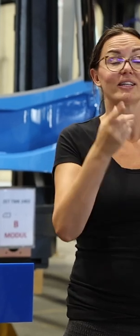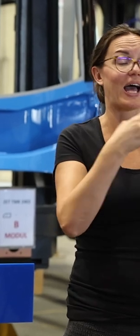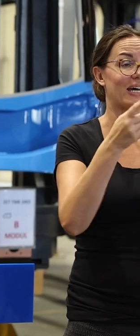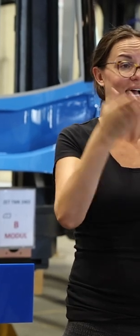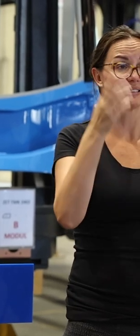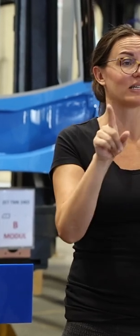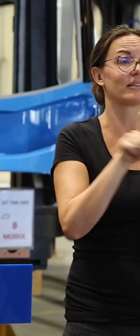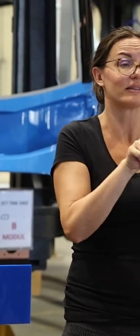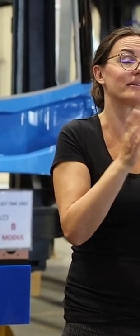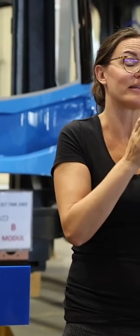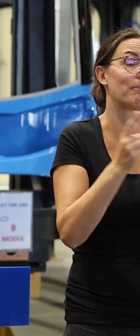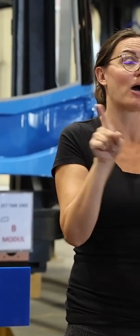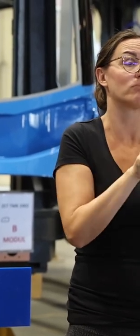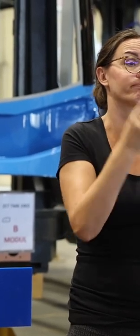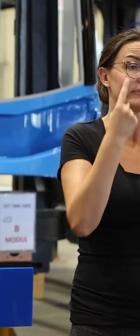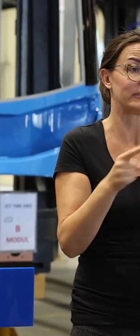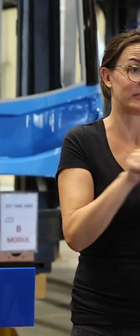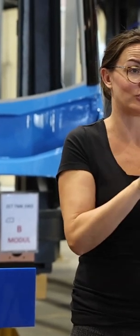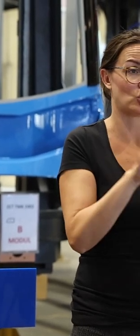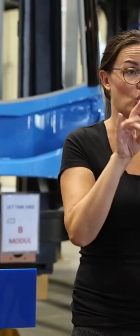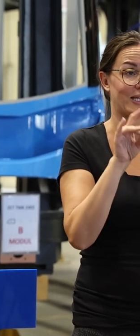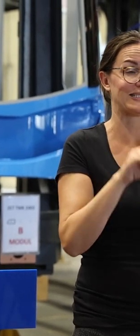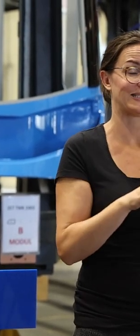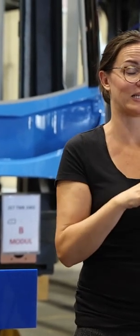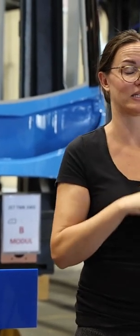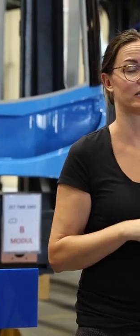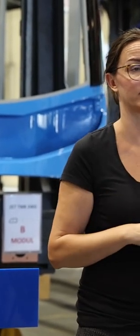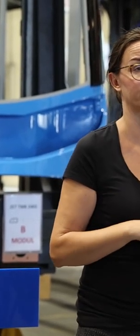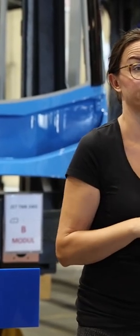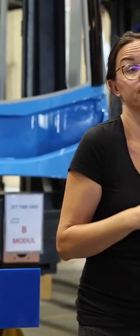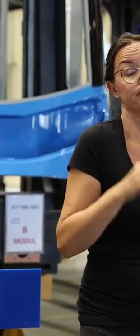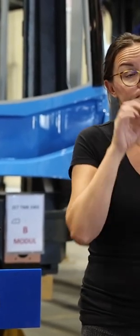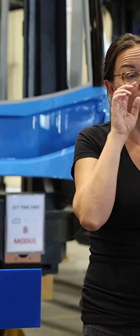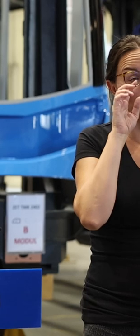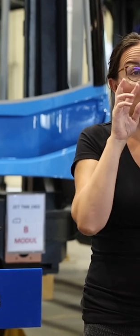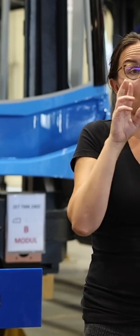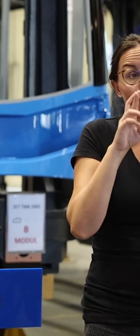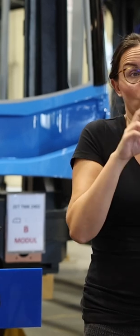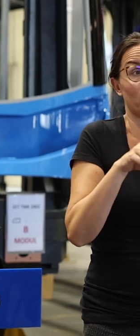ista od 10 centi. Zato što su se do sada uvijek, a tako očekujem sada, jednako primjenjivale subvencije